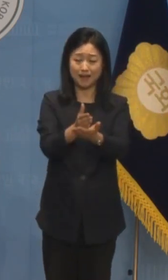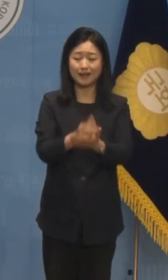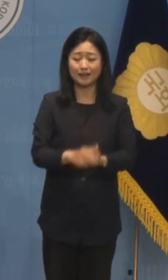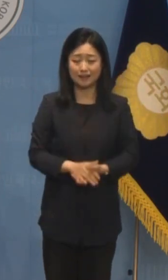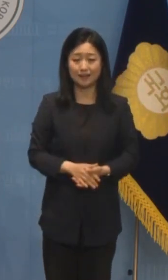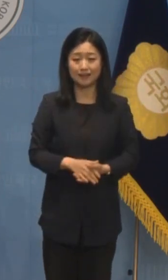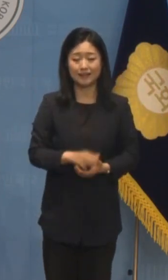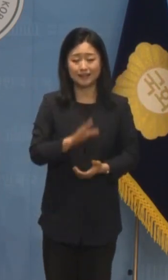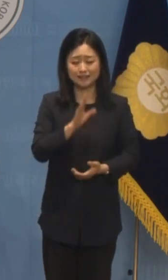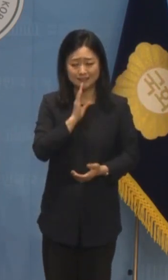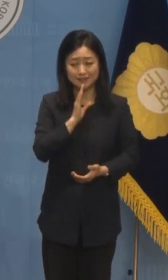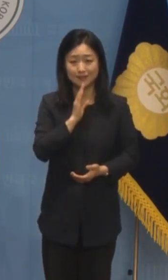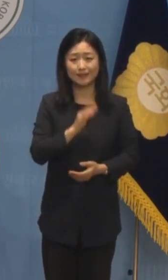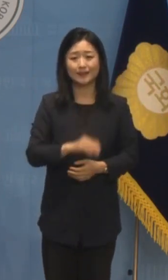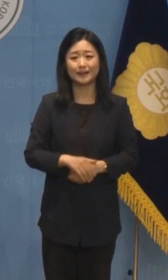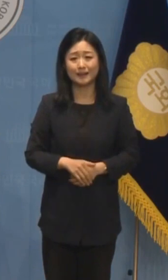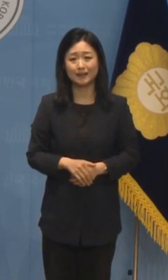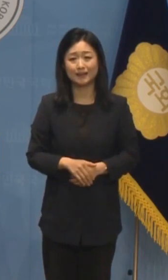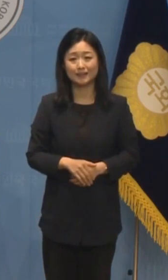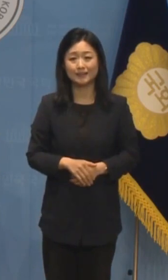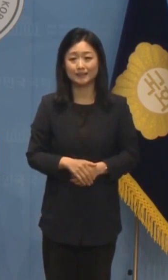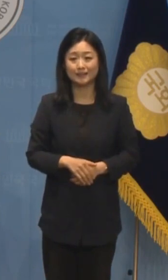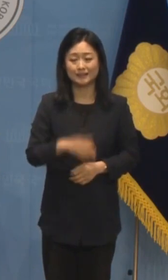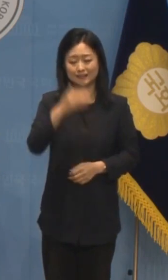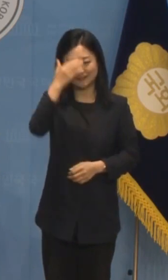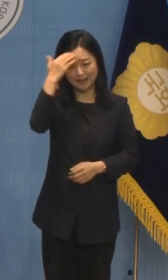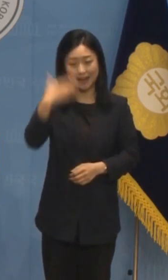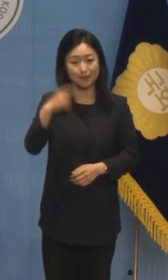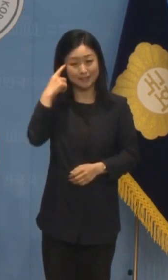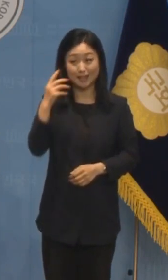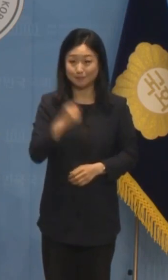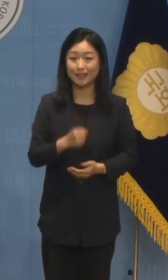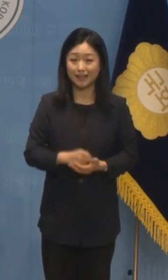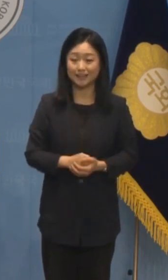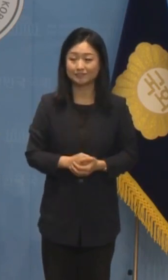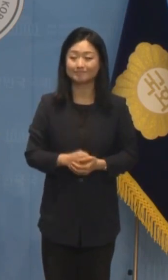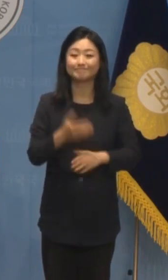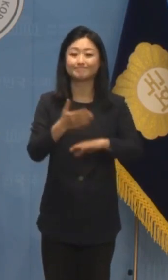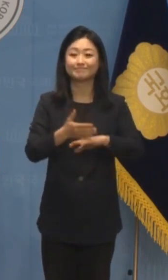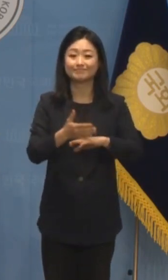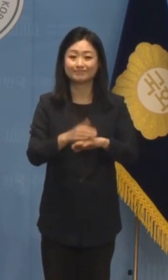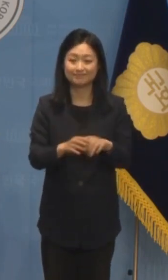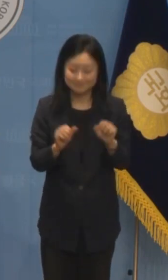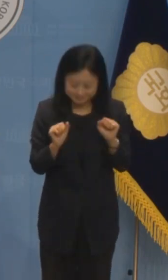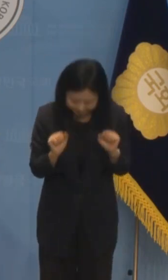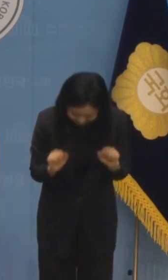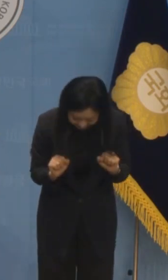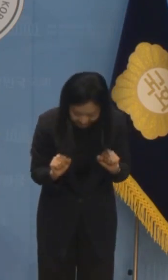다행이다 싶습니다. 여기까지 하겠습니다. 고맙습니다.